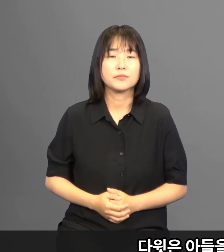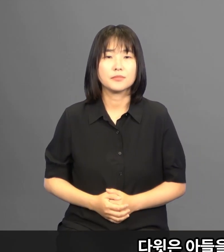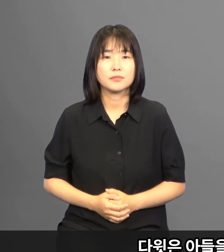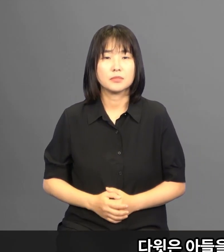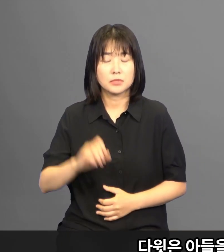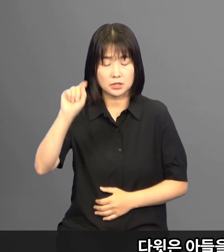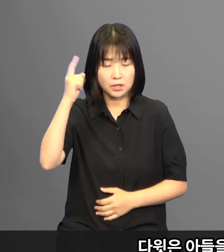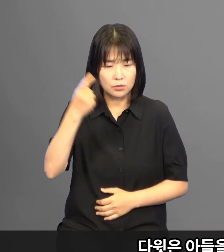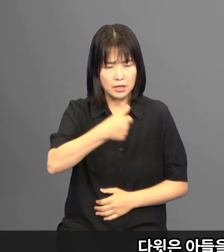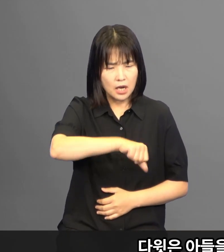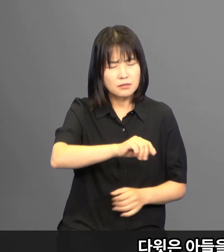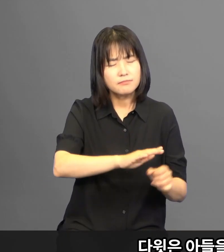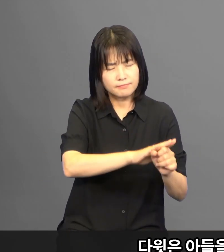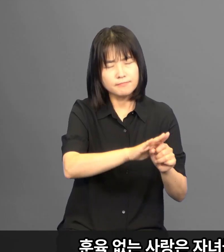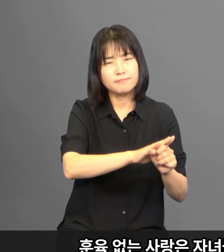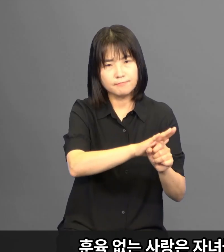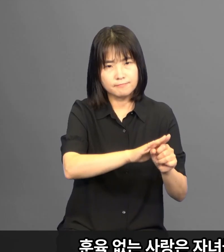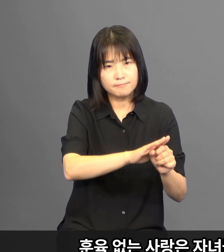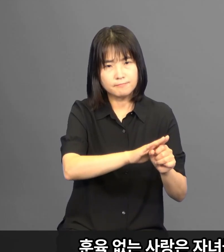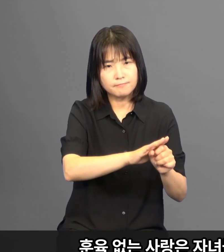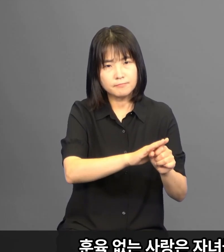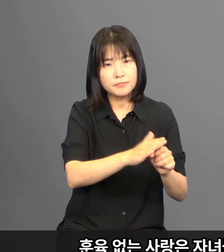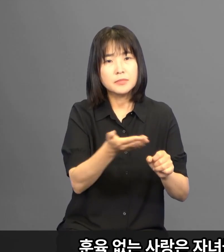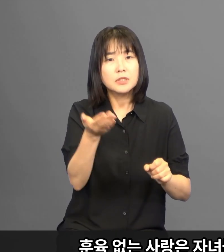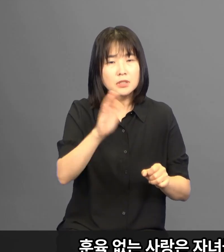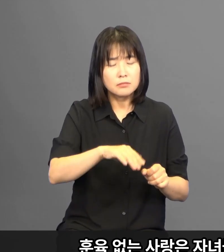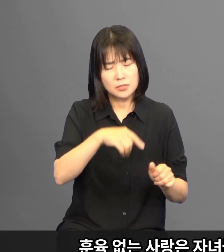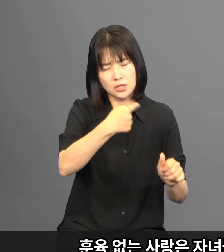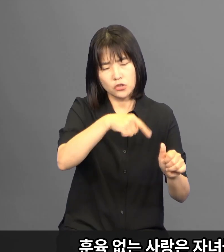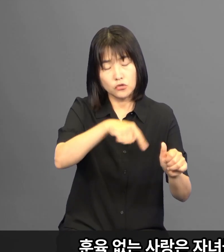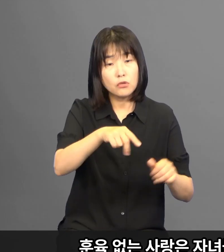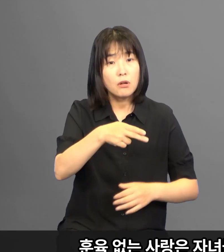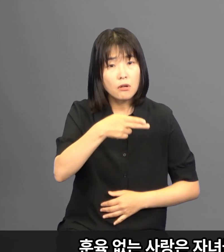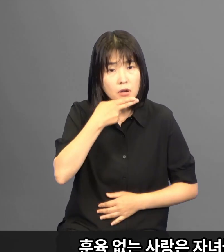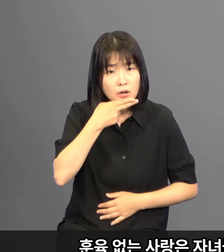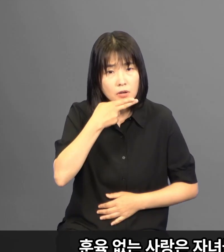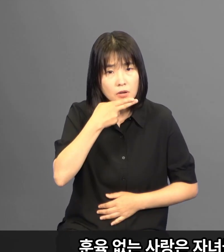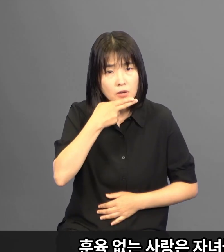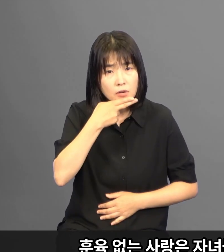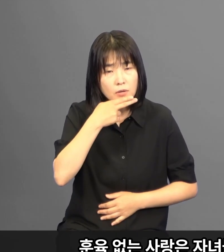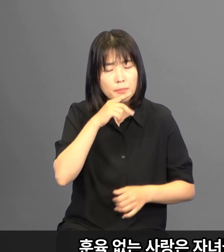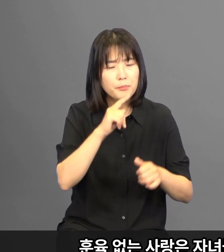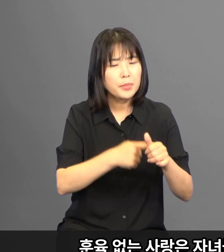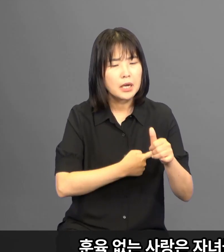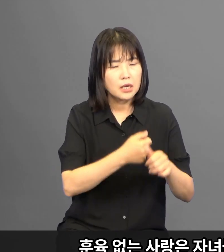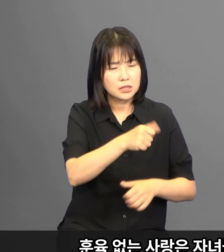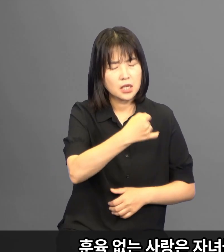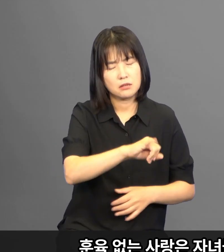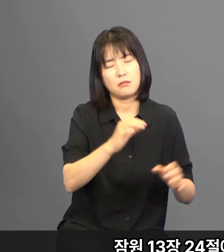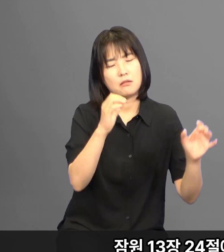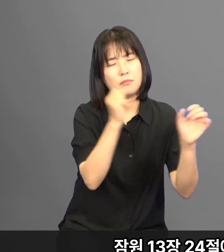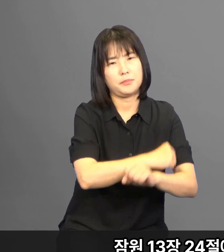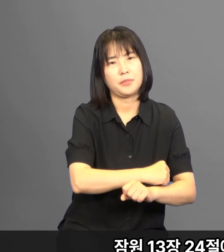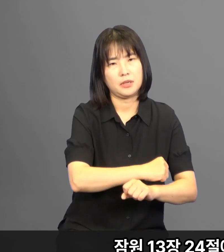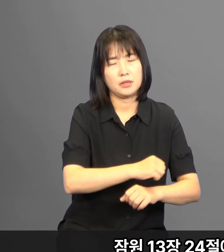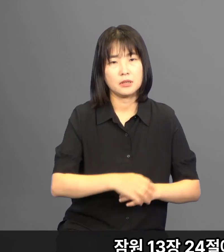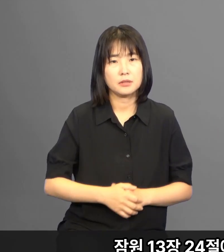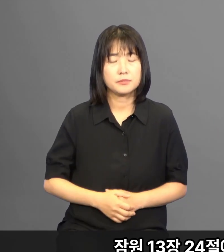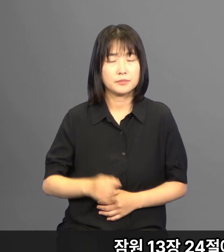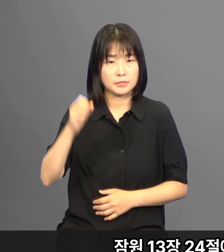아들을 사랑한다고 했지만 훈육 없는 사랑은 자녀들을 망치는 독이 되고 맙니다.